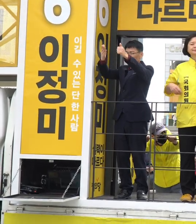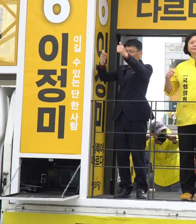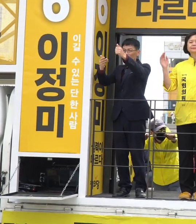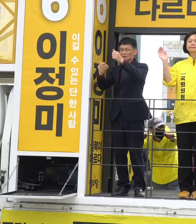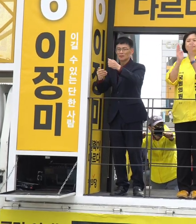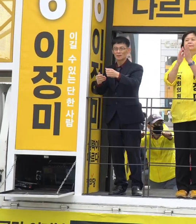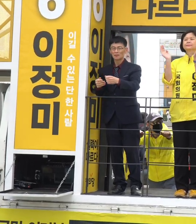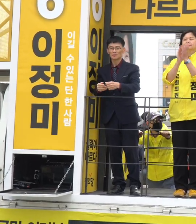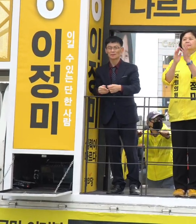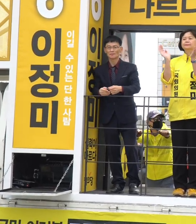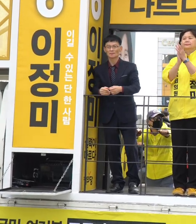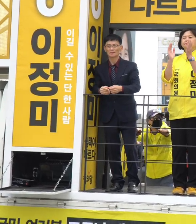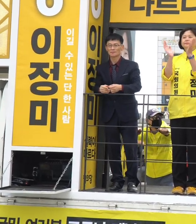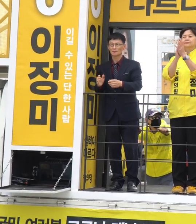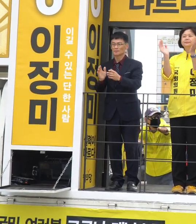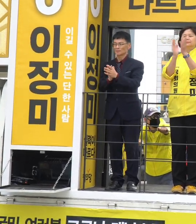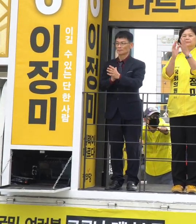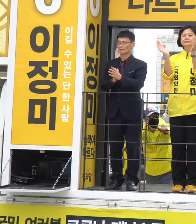여러분.